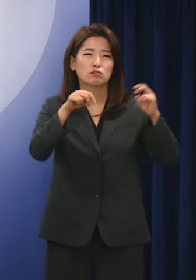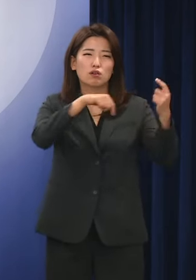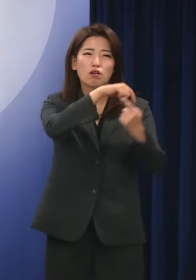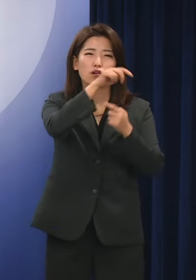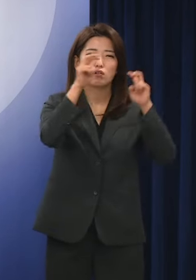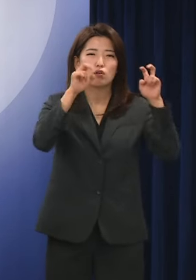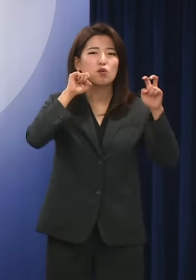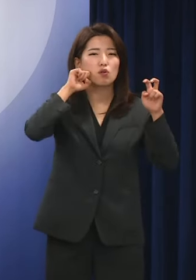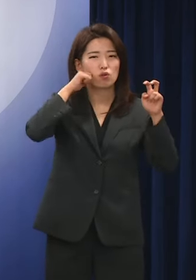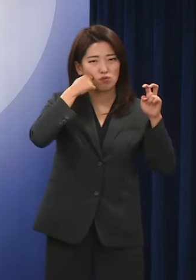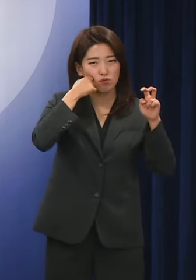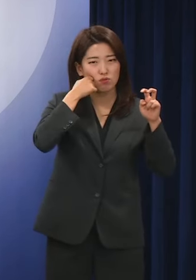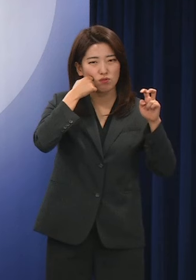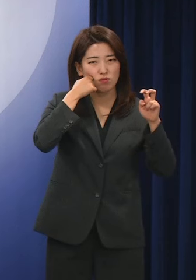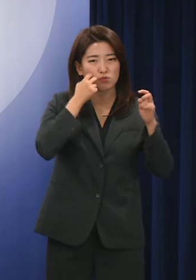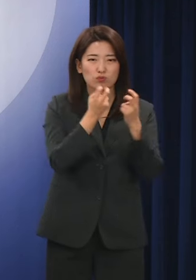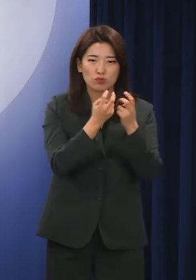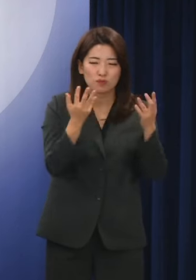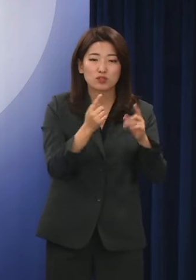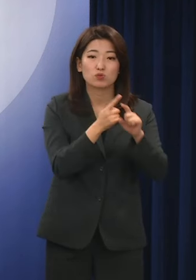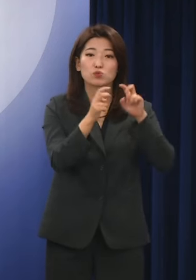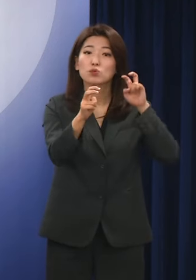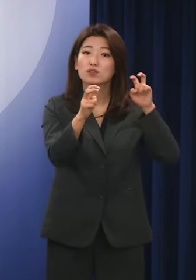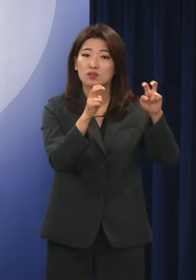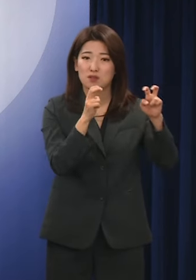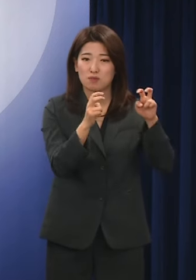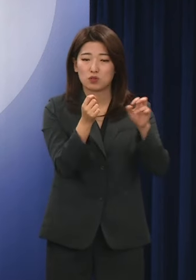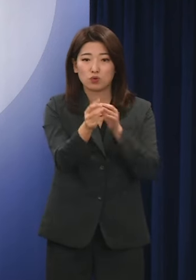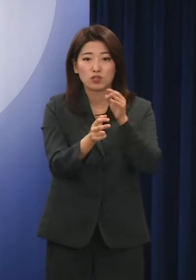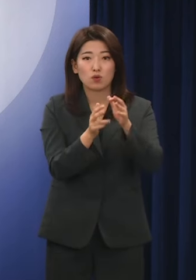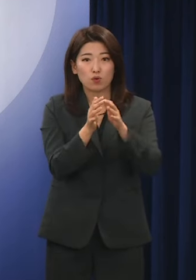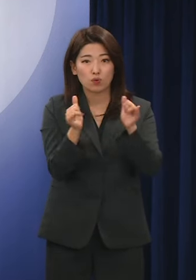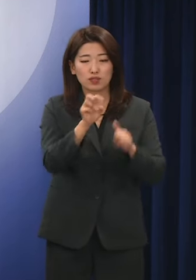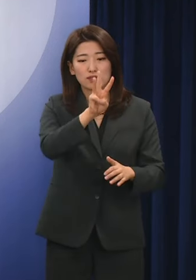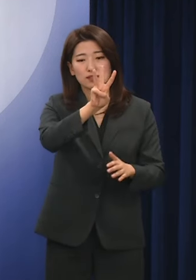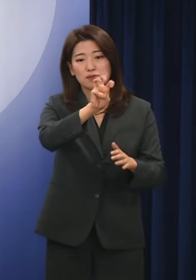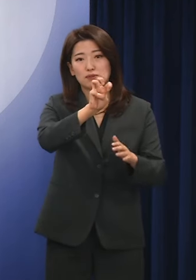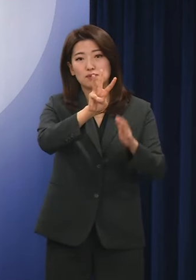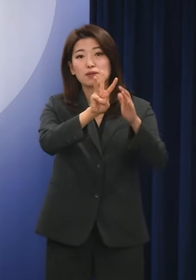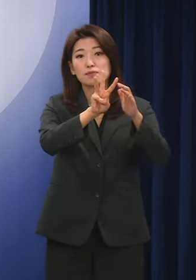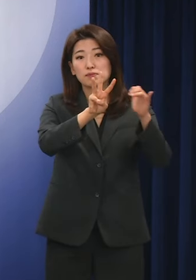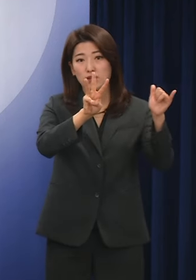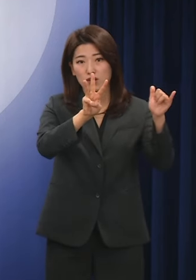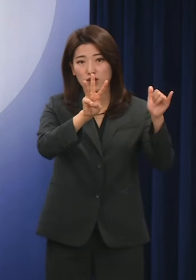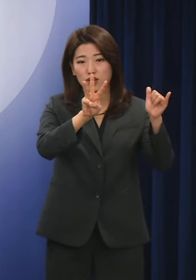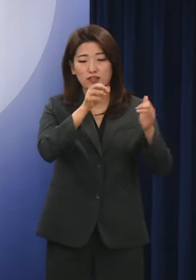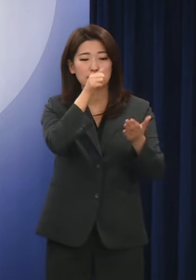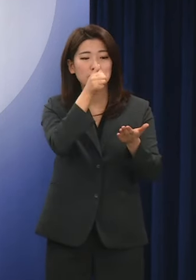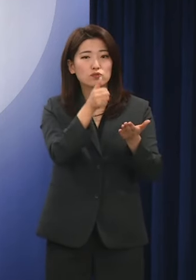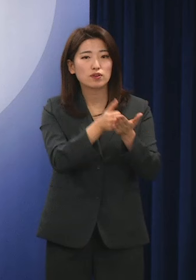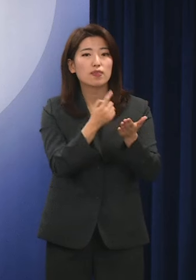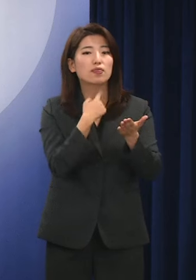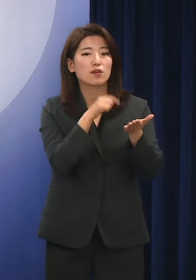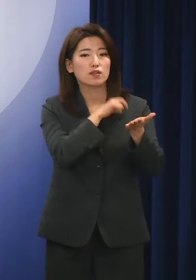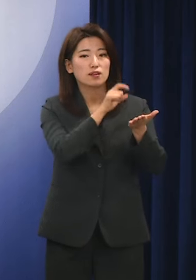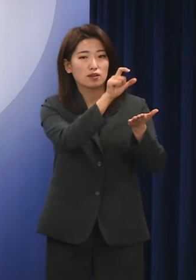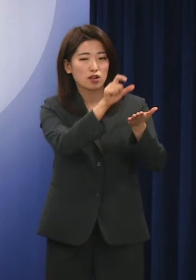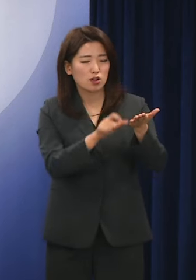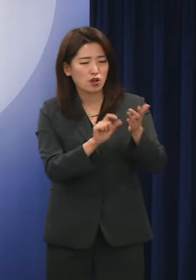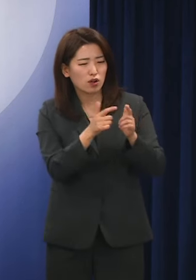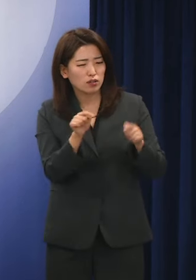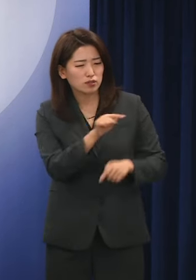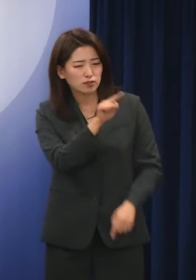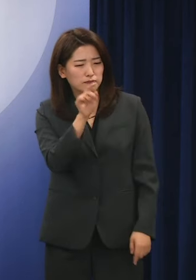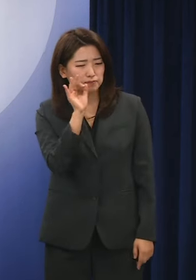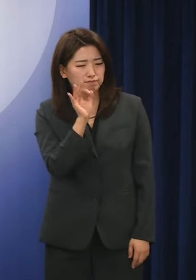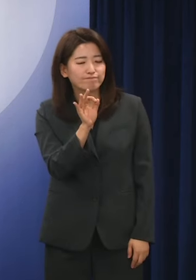된 중소기업인, 소상공인 33명을 범죄 전력, 정상관계 등을 두루